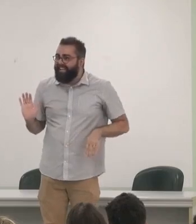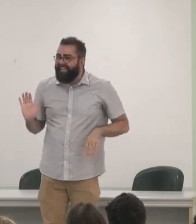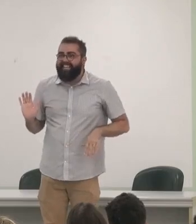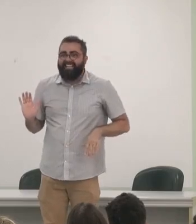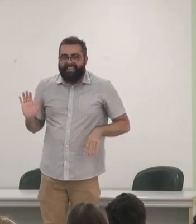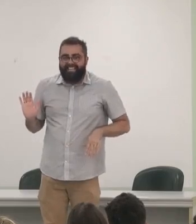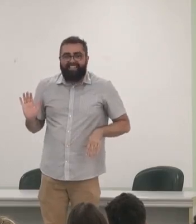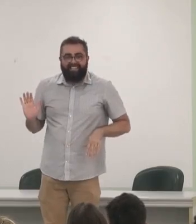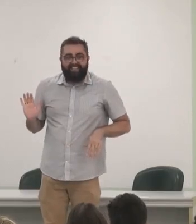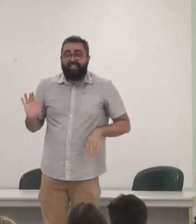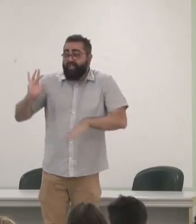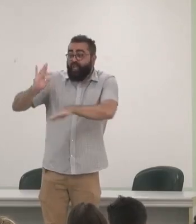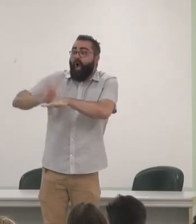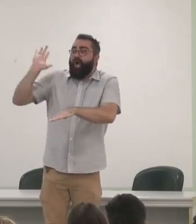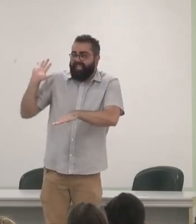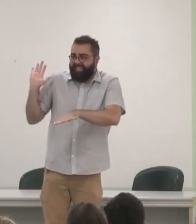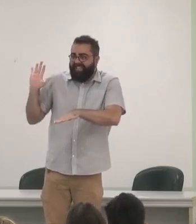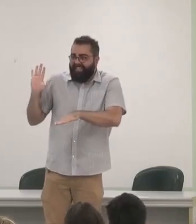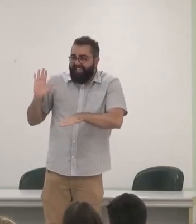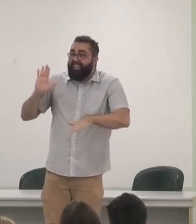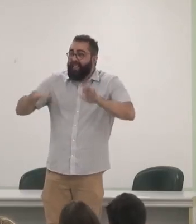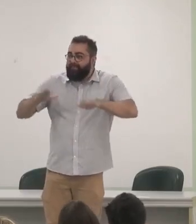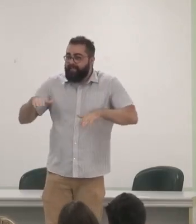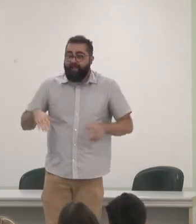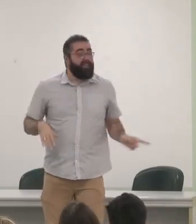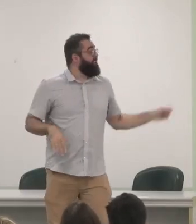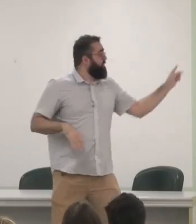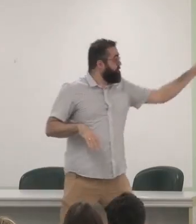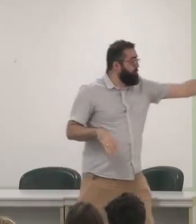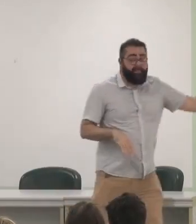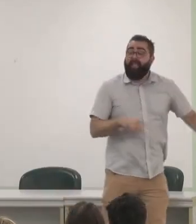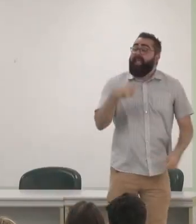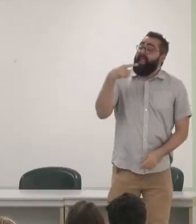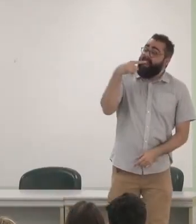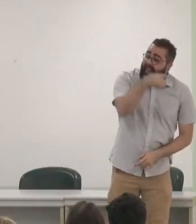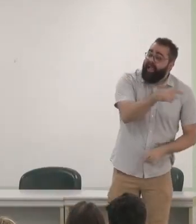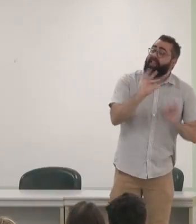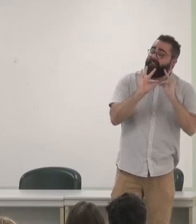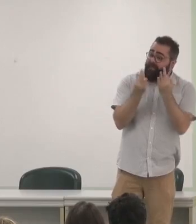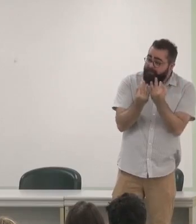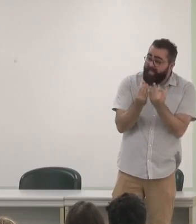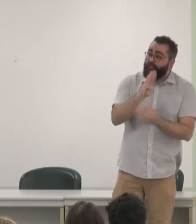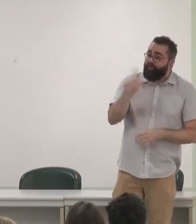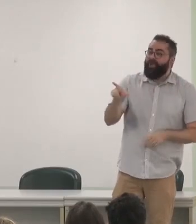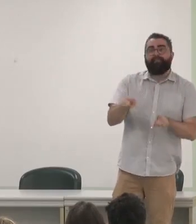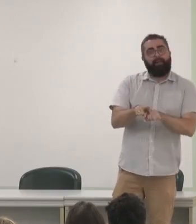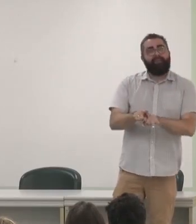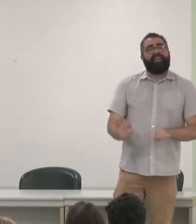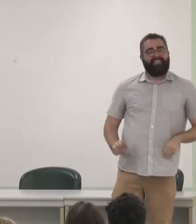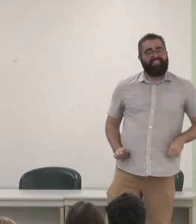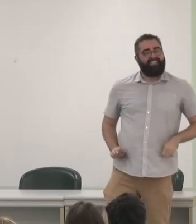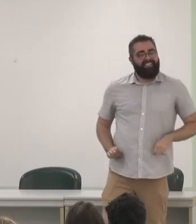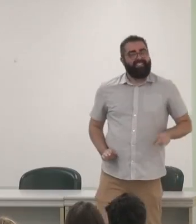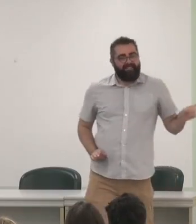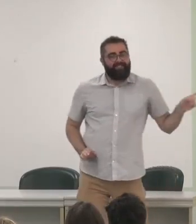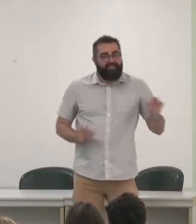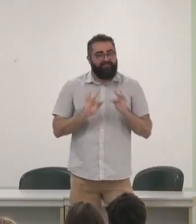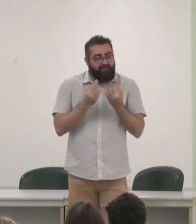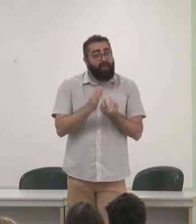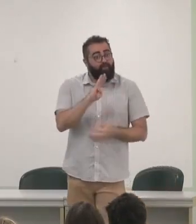diferentes tipos de toque, né, no uso da SL tátil. E essa família, em Buriti,